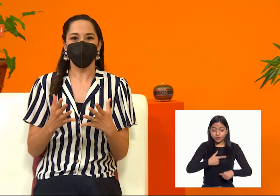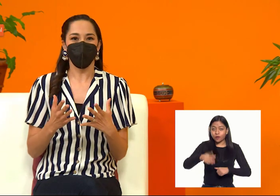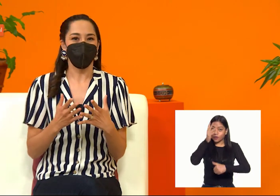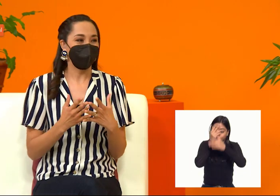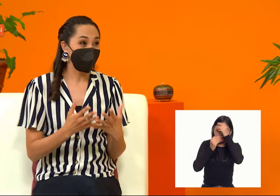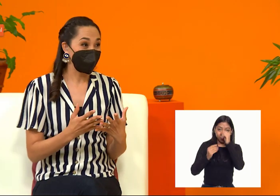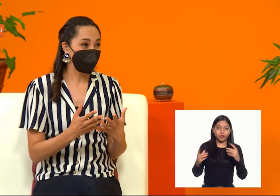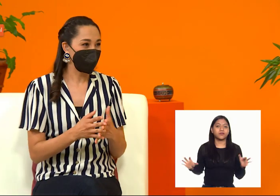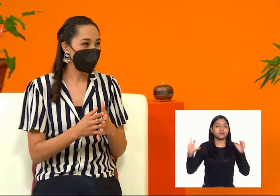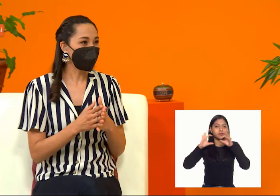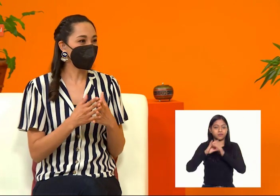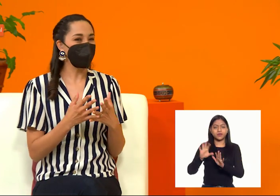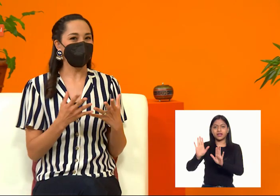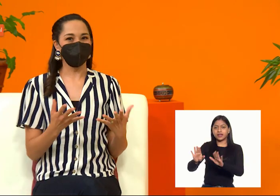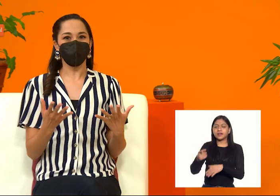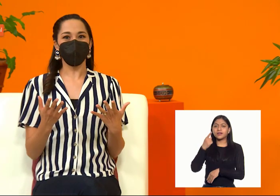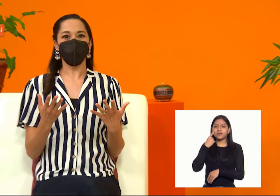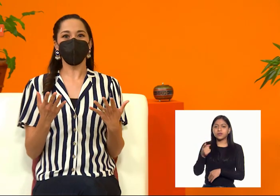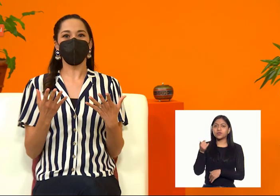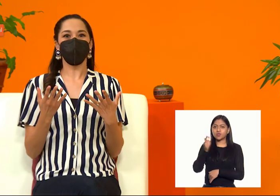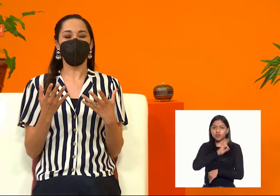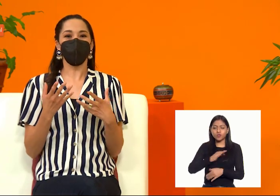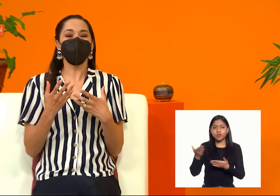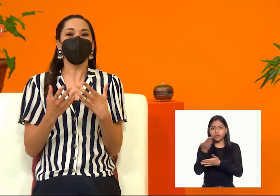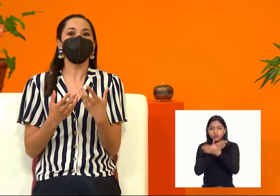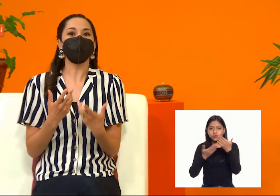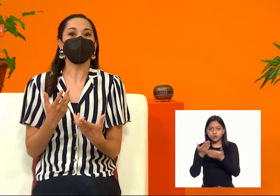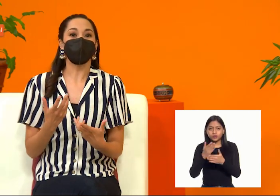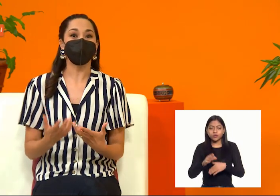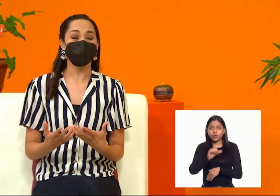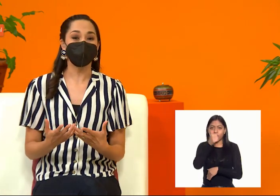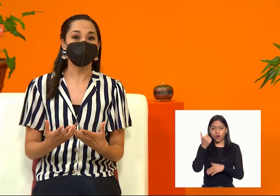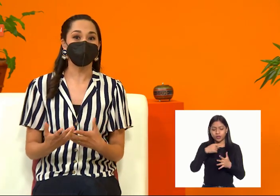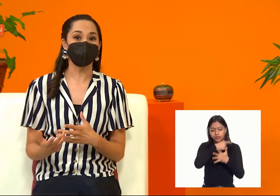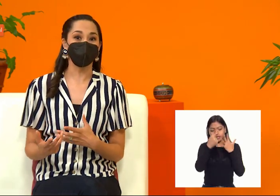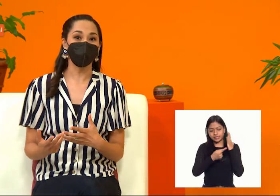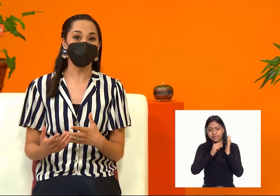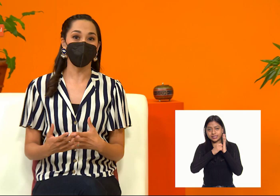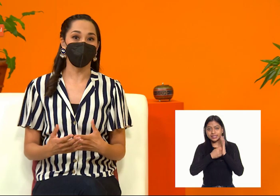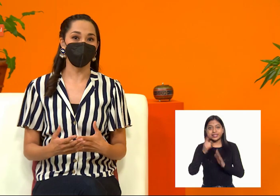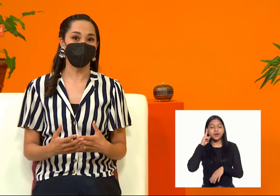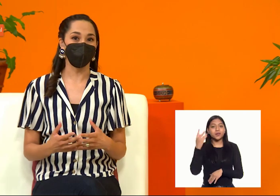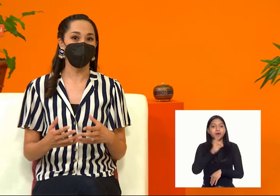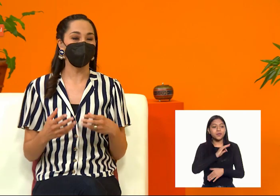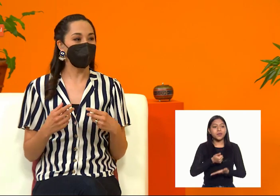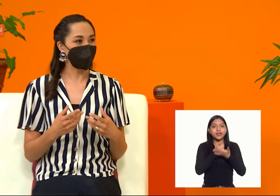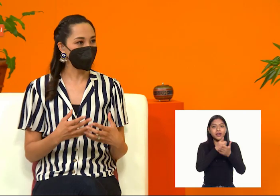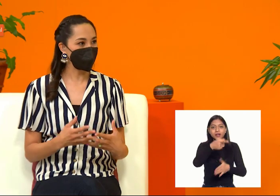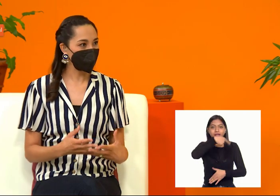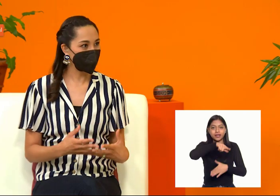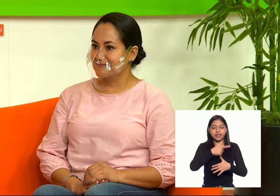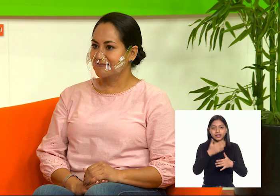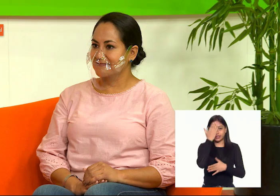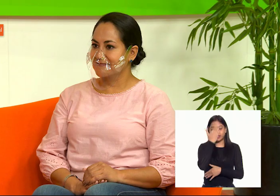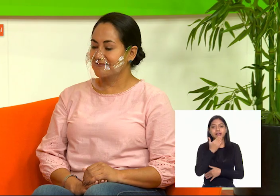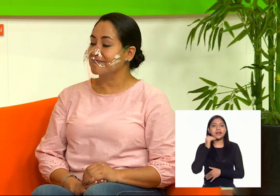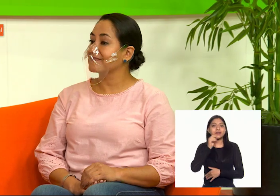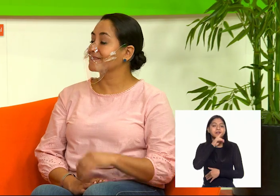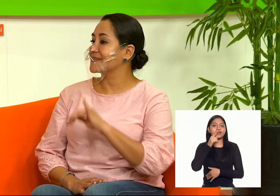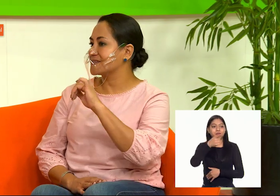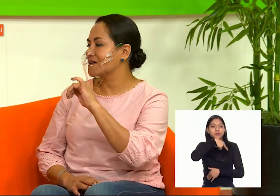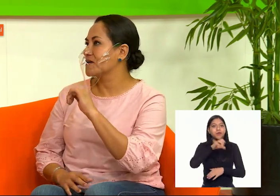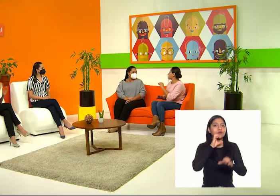En tu caso, Alejandra, ¿podrías compartirnos algunas otras estrategias y recursos para desarrollar las habilidades